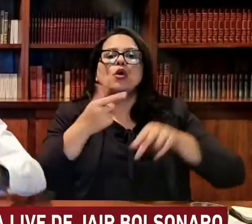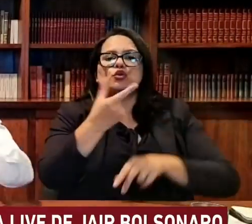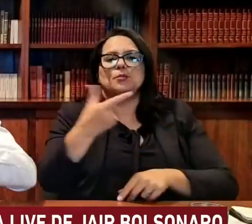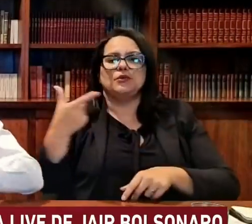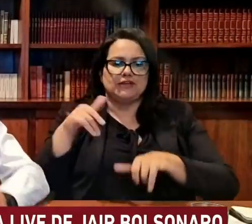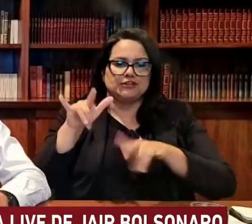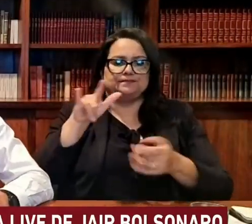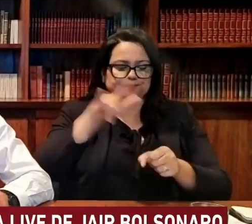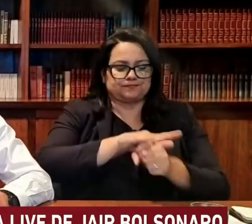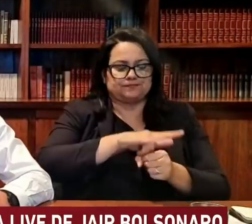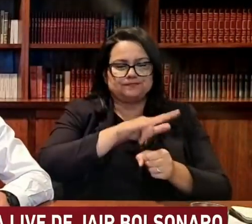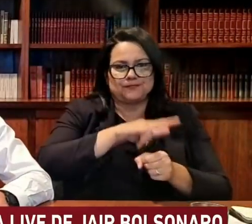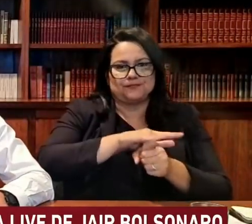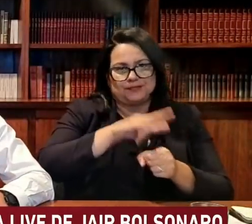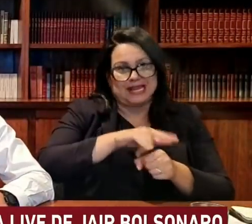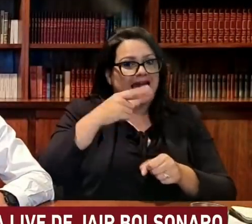lá da China para cá,